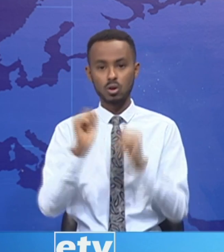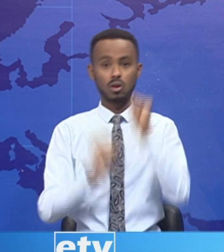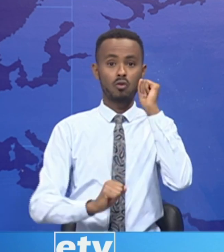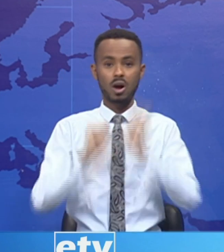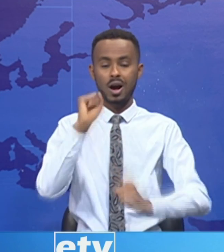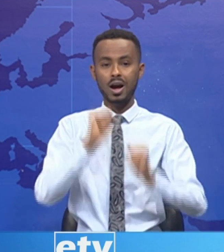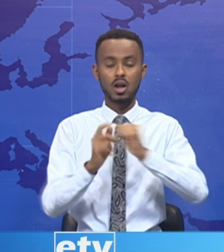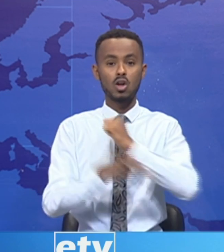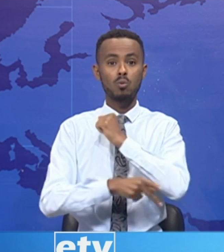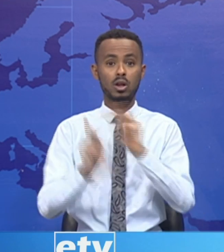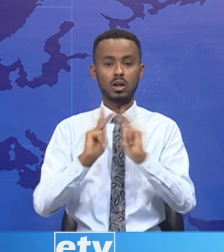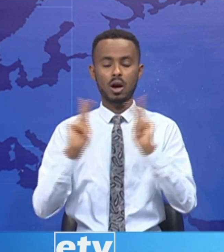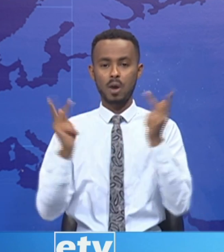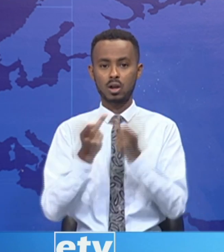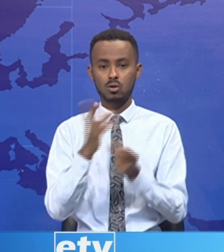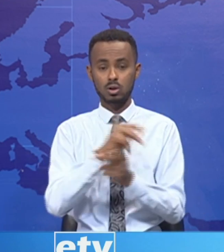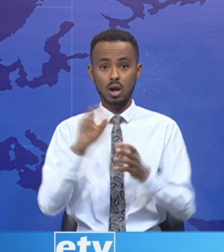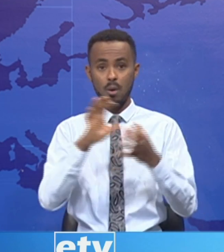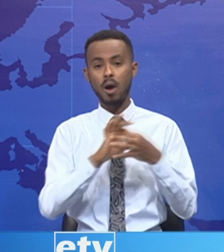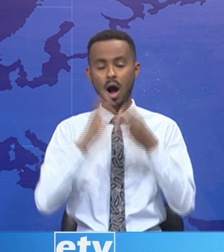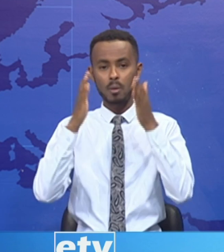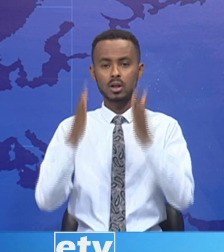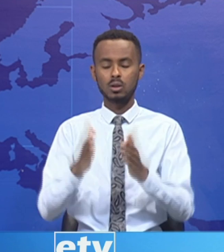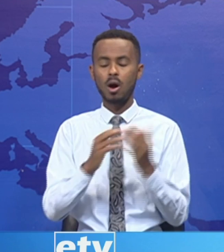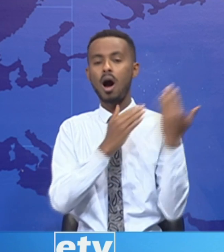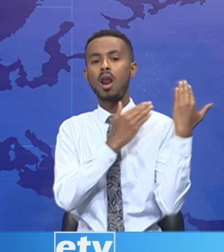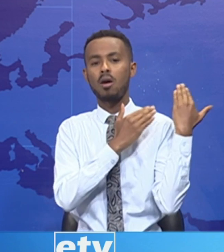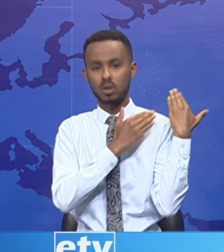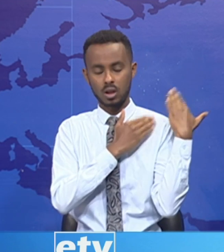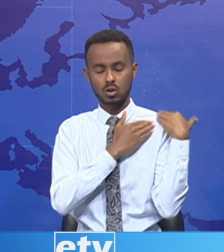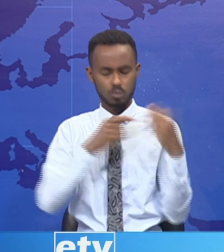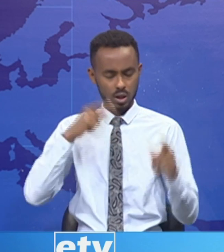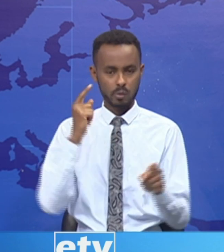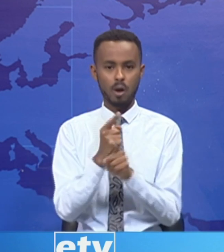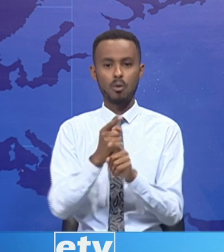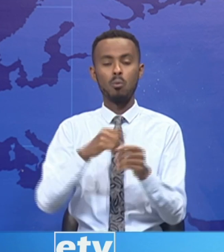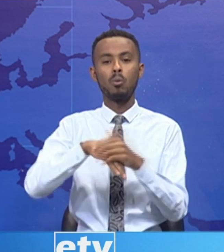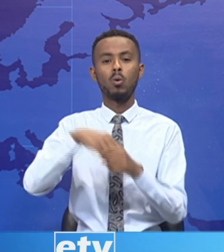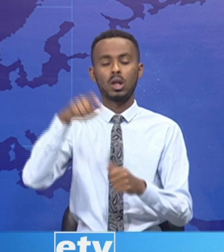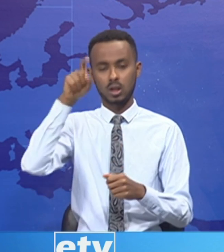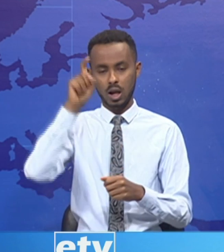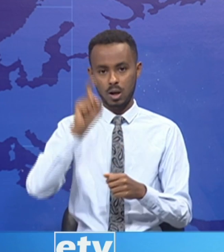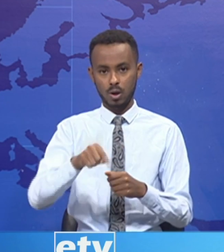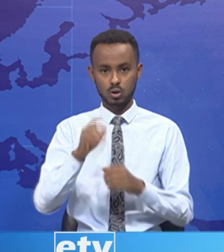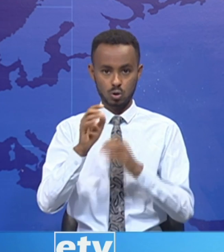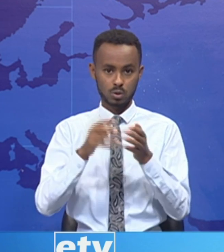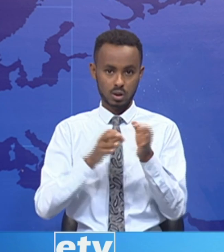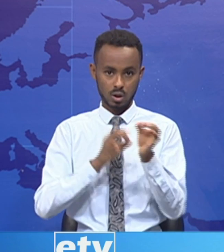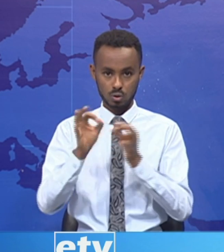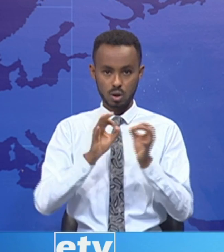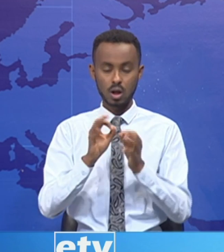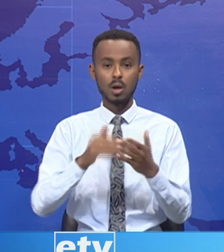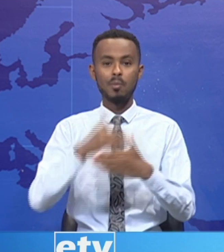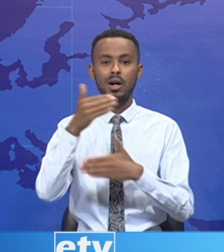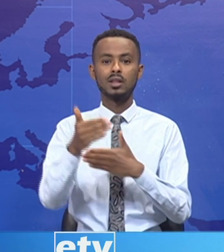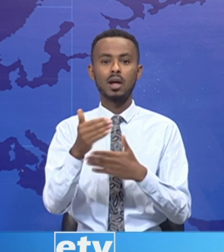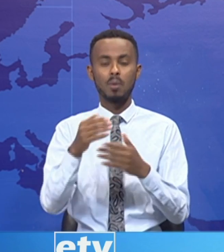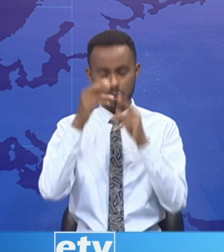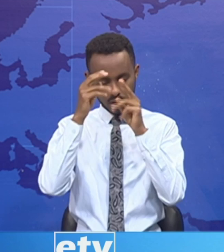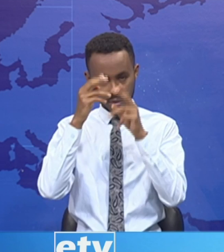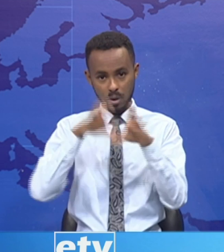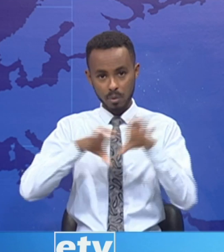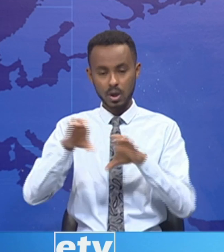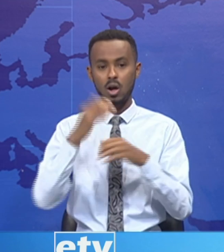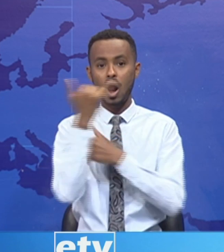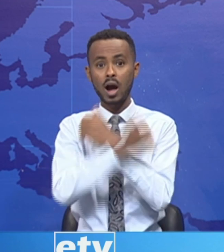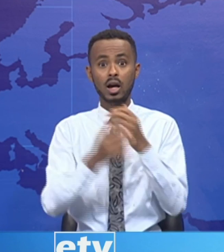ተፎካካሪ የፖለቲካ ፓርቲዎችና ህብረተሰቡ ኃላፊነታቸውን በአግባቡ መወጣት እንዳለባቸው ተጠቁሟል። በቀጣይ በሚካሄደው